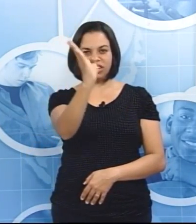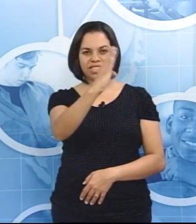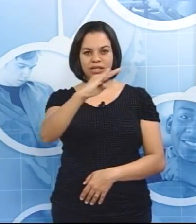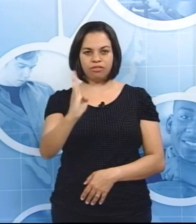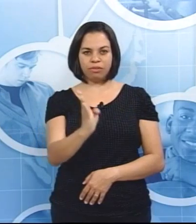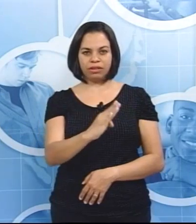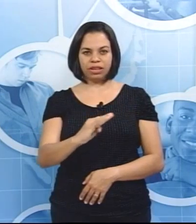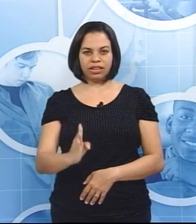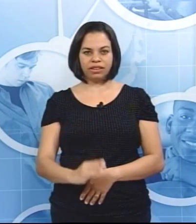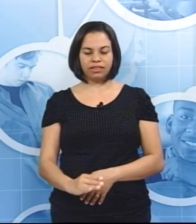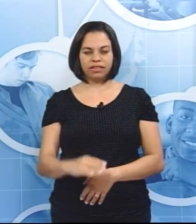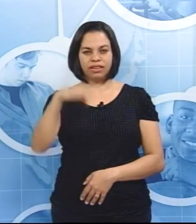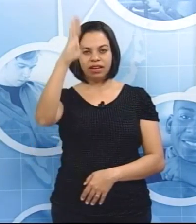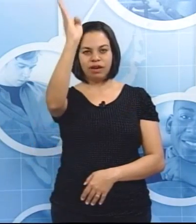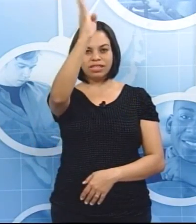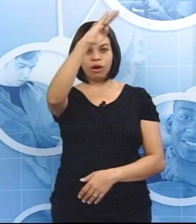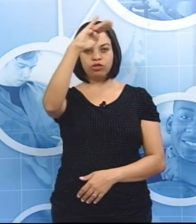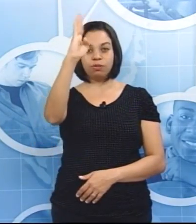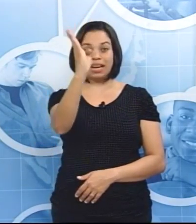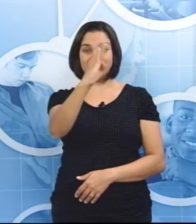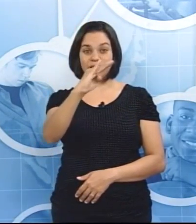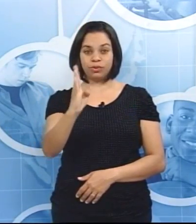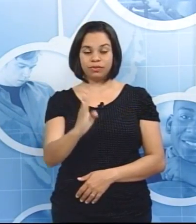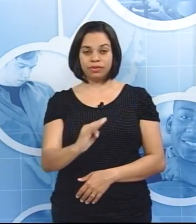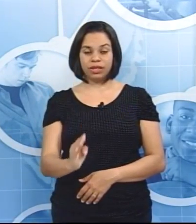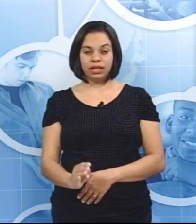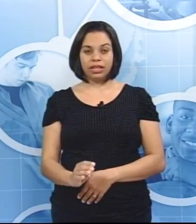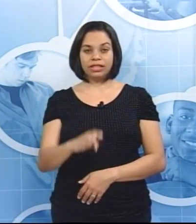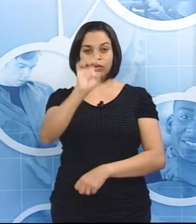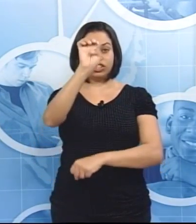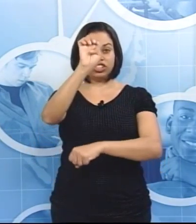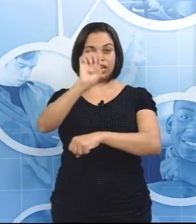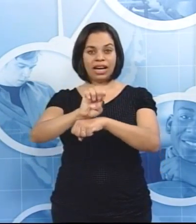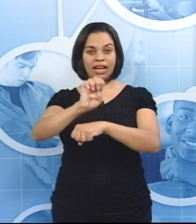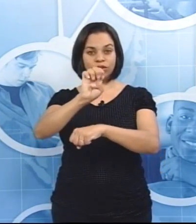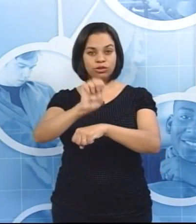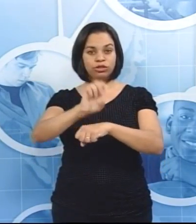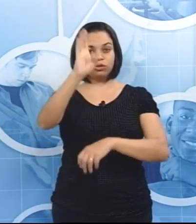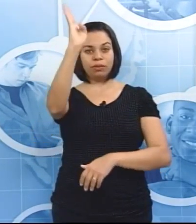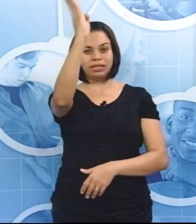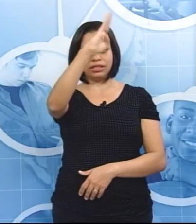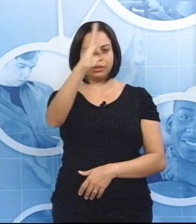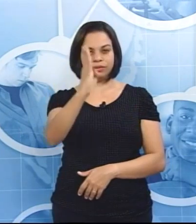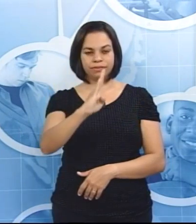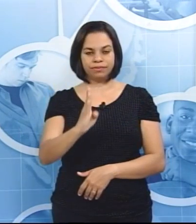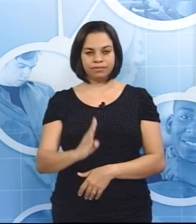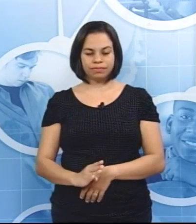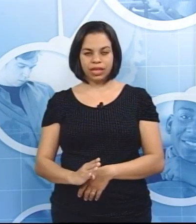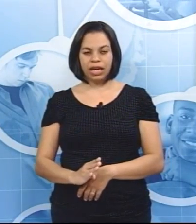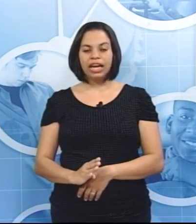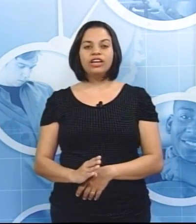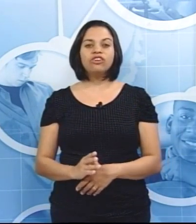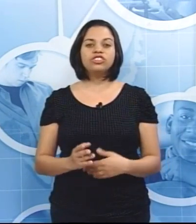faz esse movimento aqui. É o sinal de Brasil. Então, estados do Brasil. E hoje nós